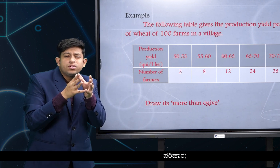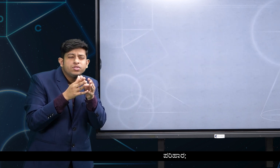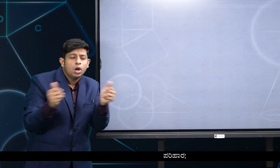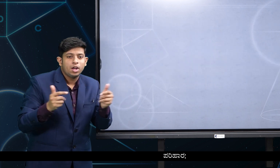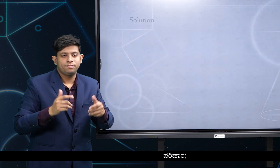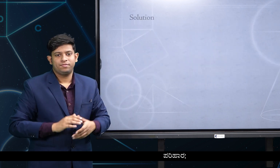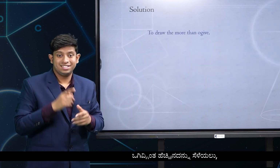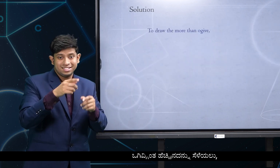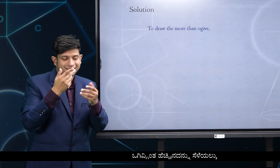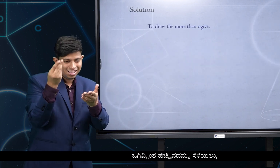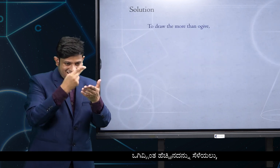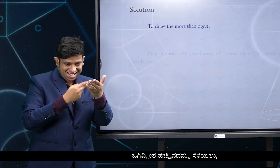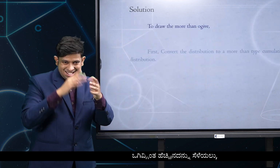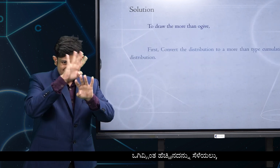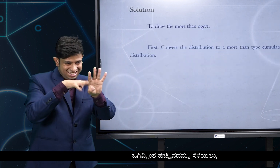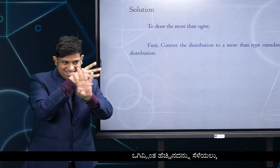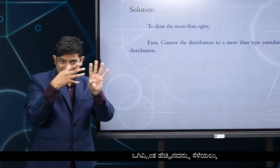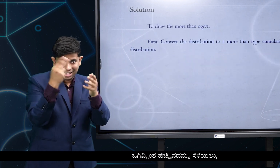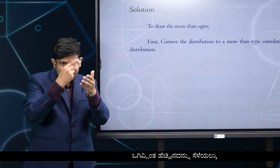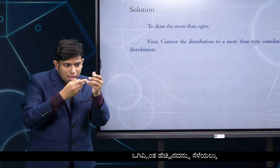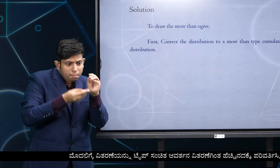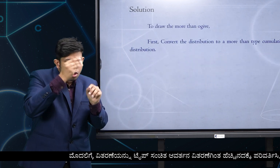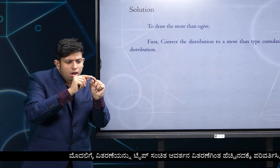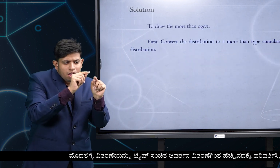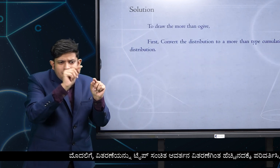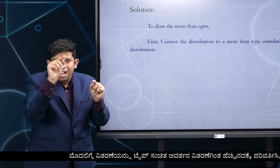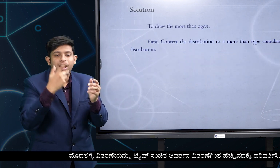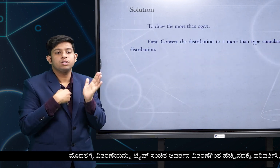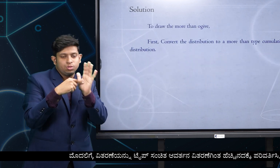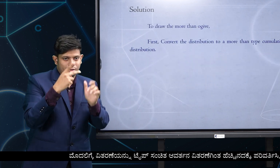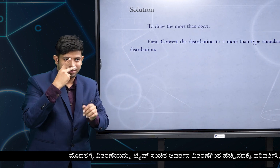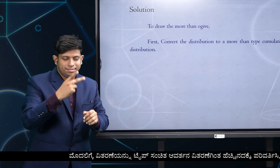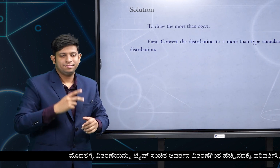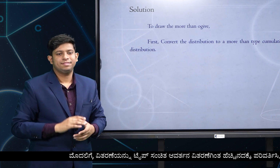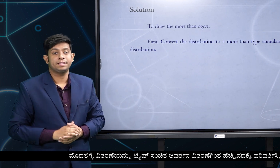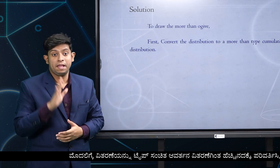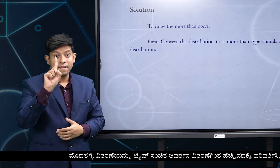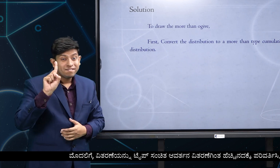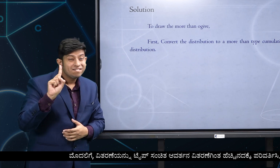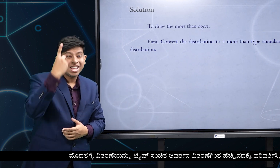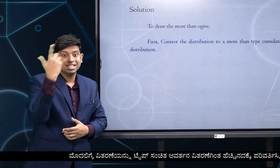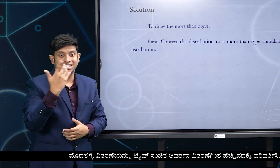ಪರಿಹಾರ: ಒಗ್ಗುವಿಗಿಂತ ಹೆಚ್ಚಿನದನ್ನು ಸೆಳೆಯಲು ಮೊದಲಿಗೆ ವಿತರಣೆಯನ್ನು ಟೈಪ್ ಸಂಚಿತ ಆವರ್ತನ